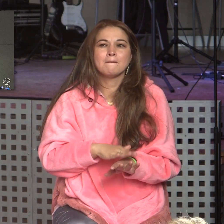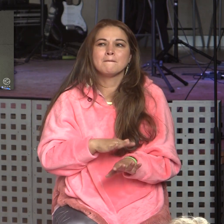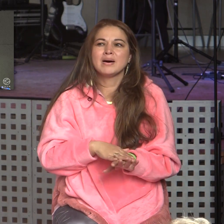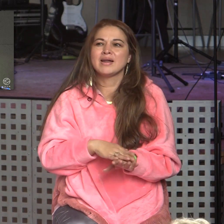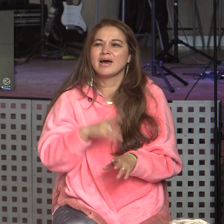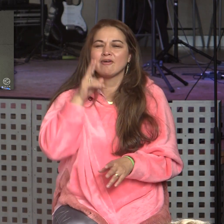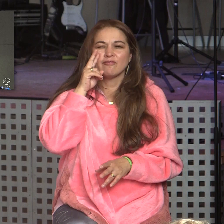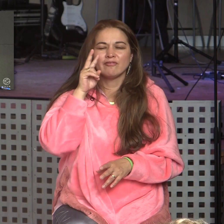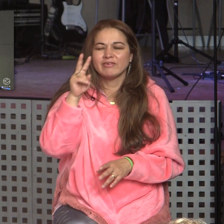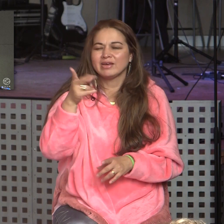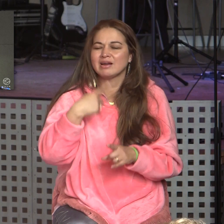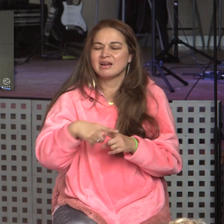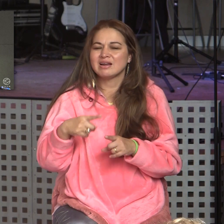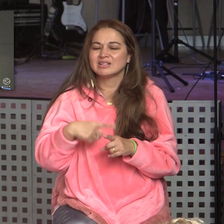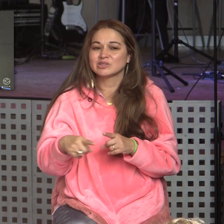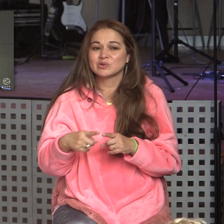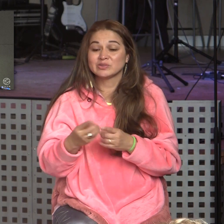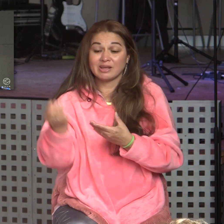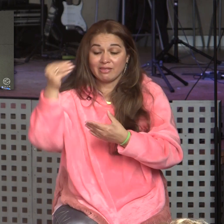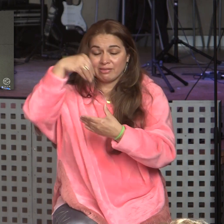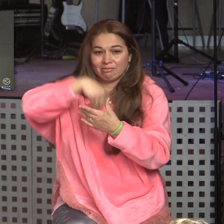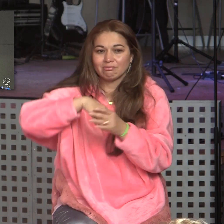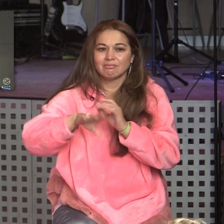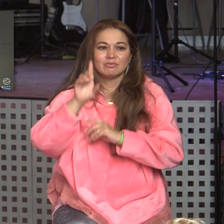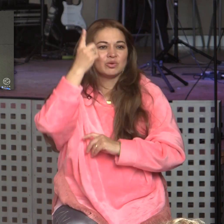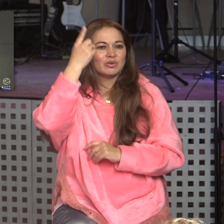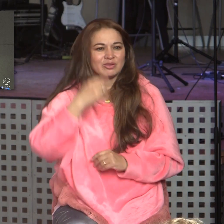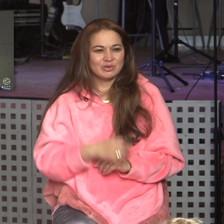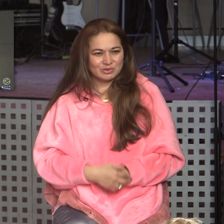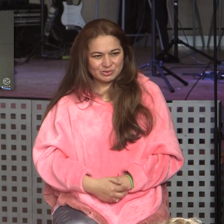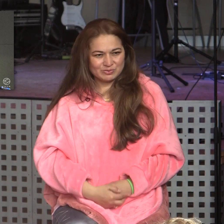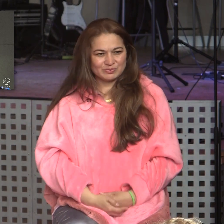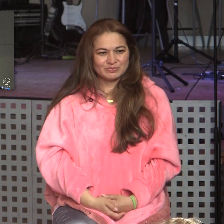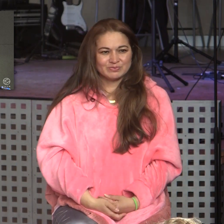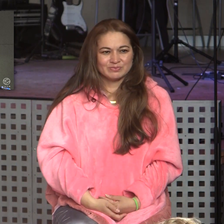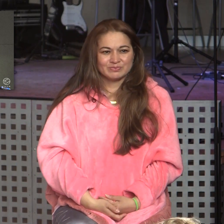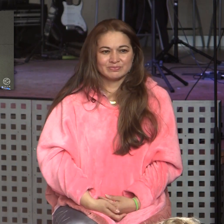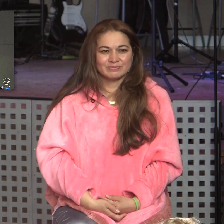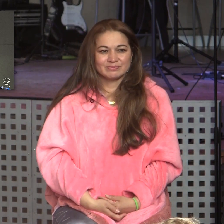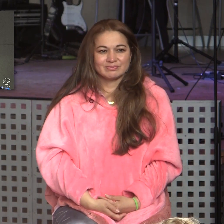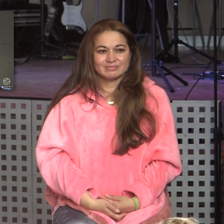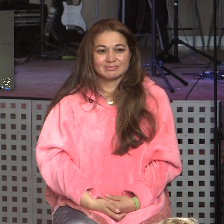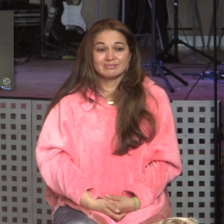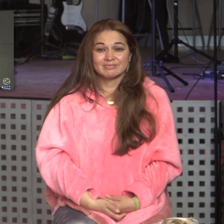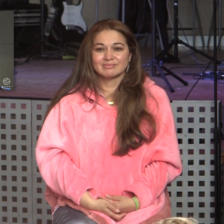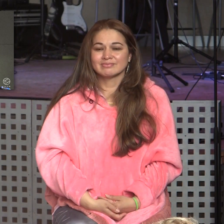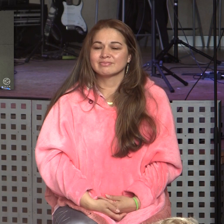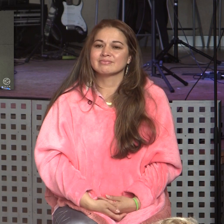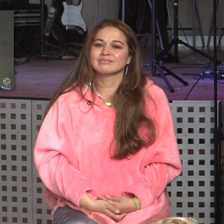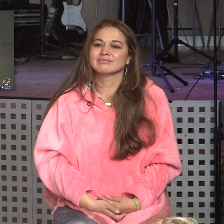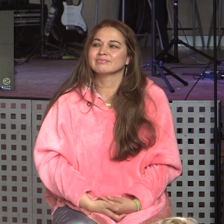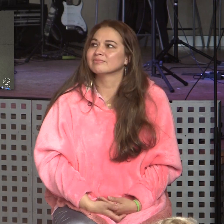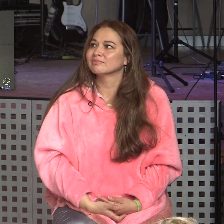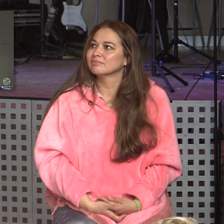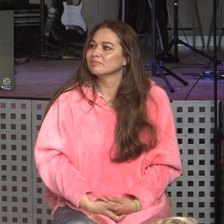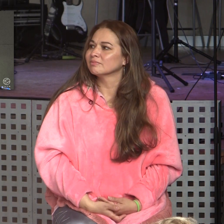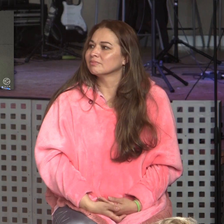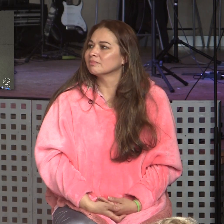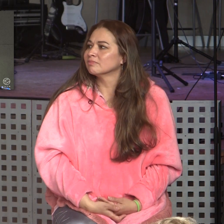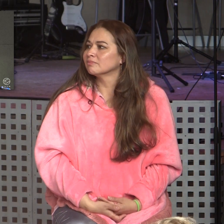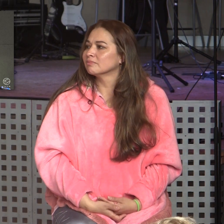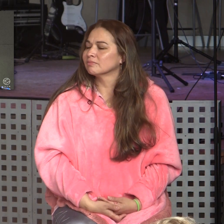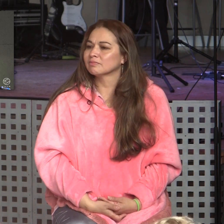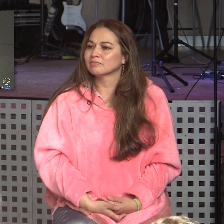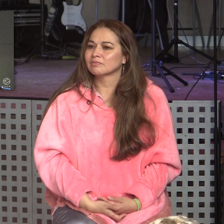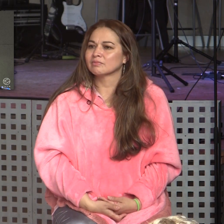de forma visible. Eso nos tiene que animar a todos, porque no es que yo tengo que